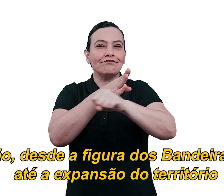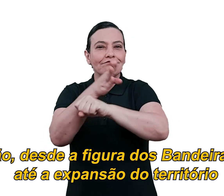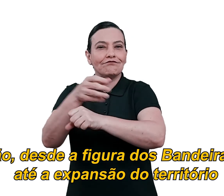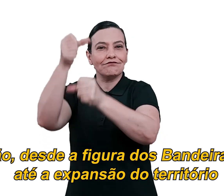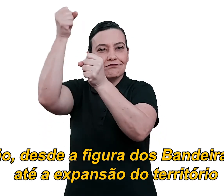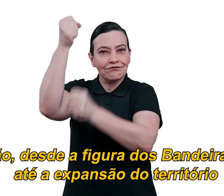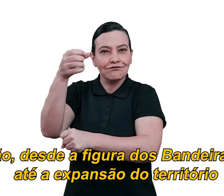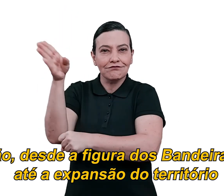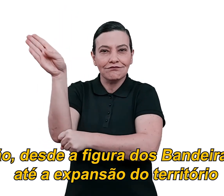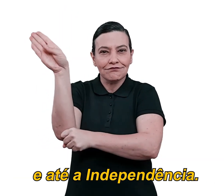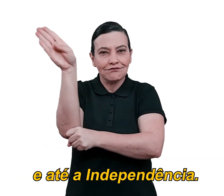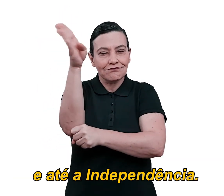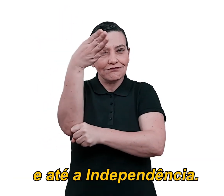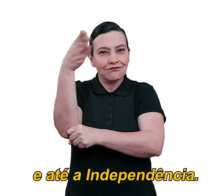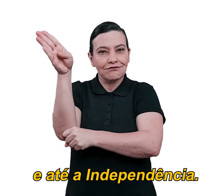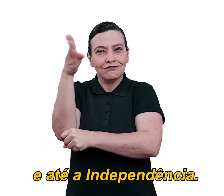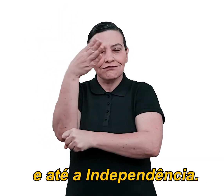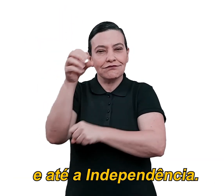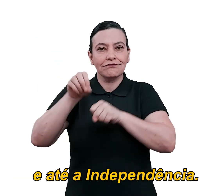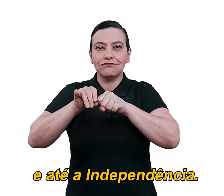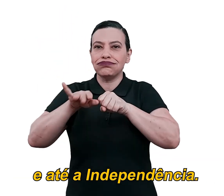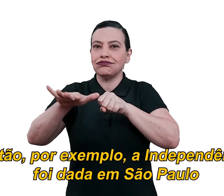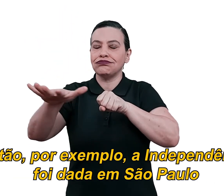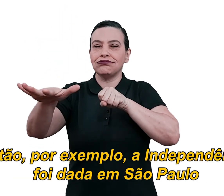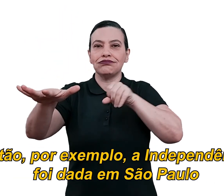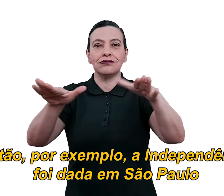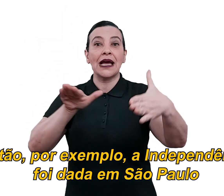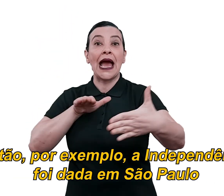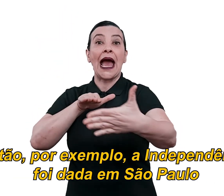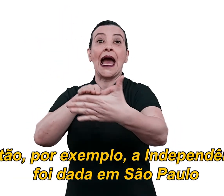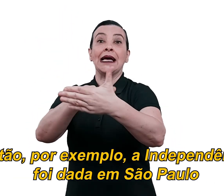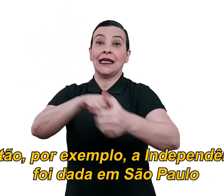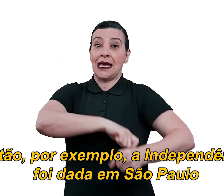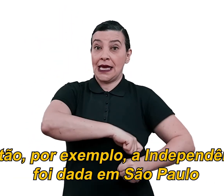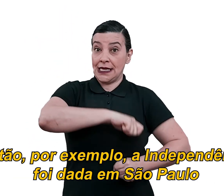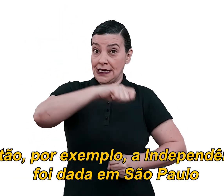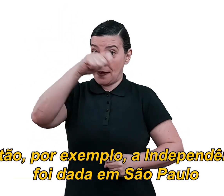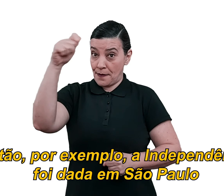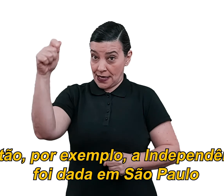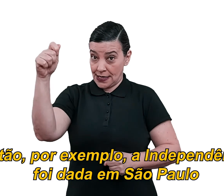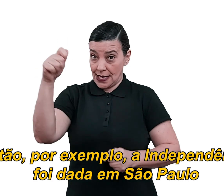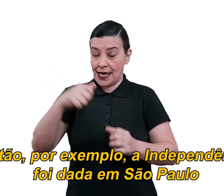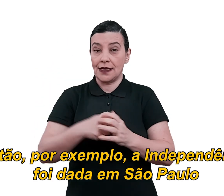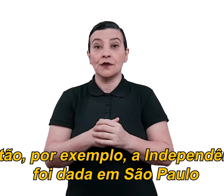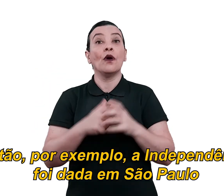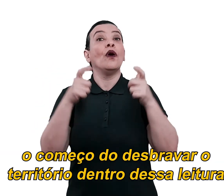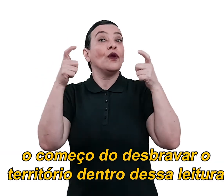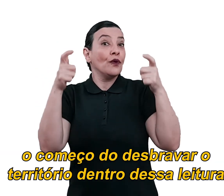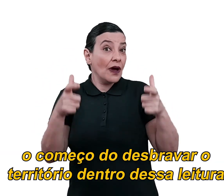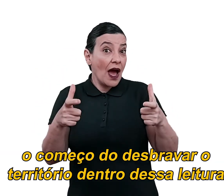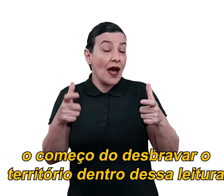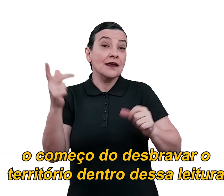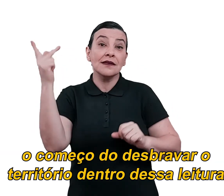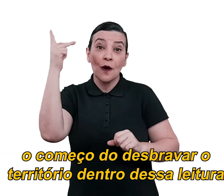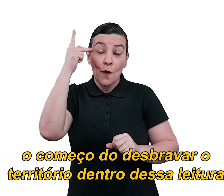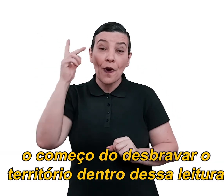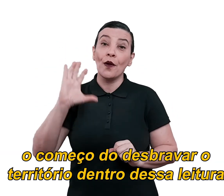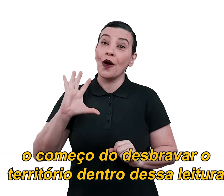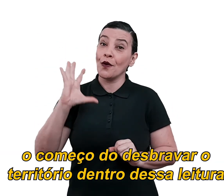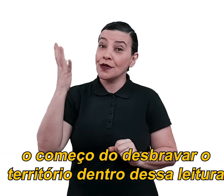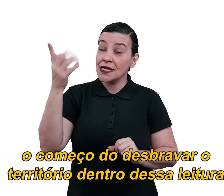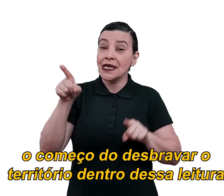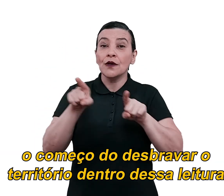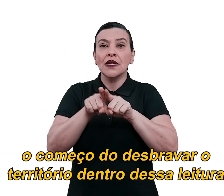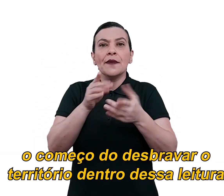até a expansão do território e até a independência. Né? Então, por exemplo, a independência foi dada em São Paulo. Né? O começo